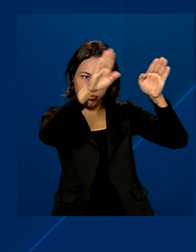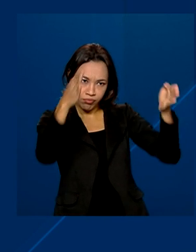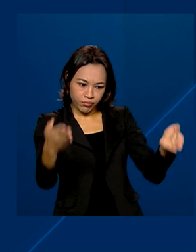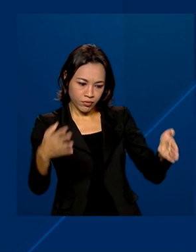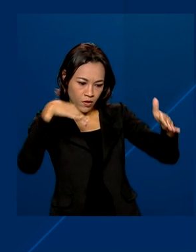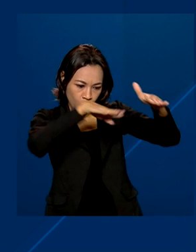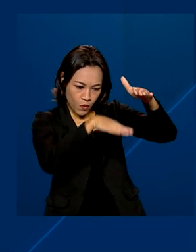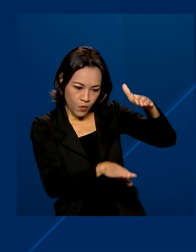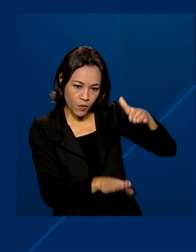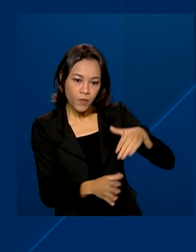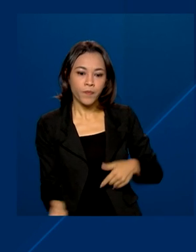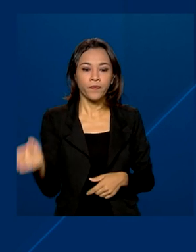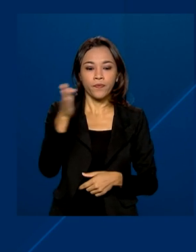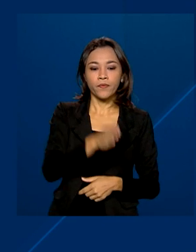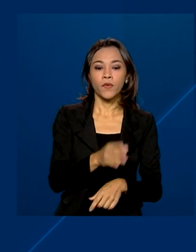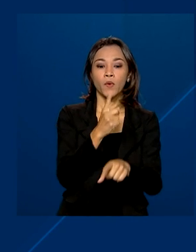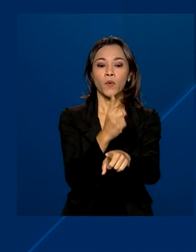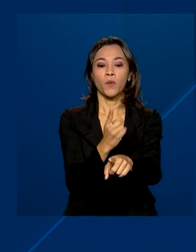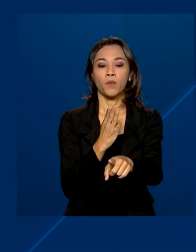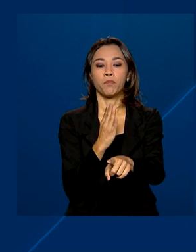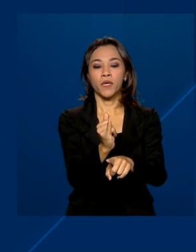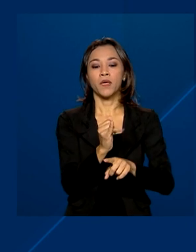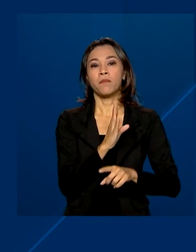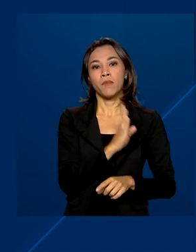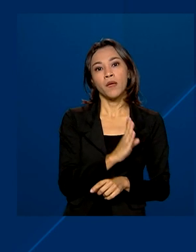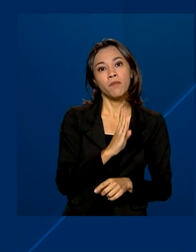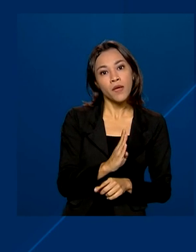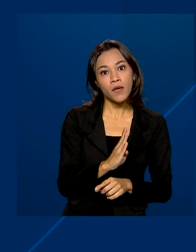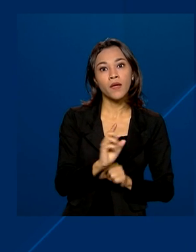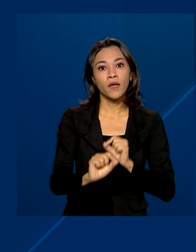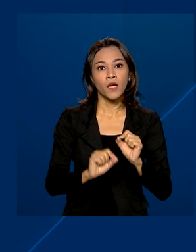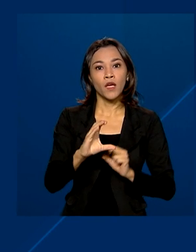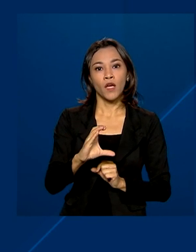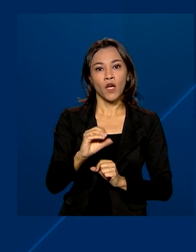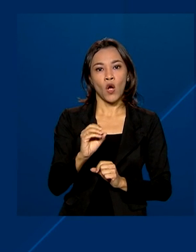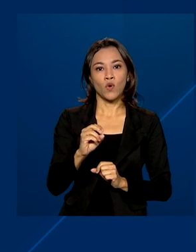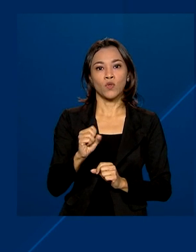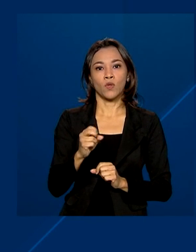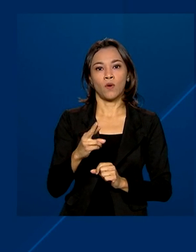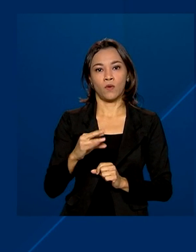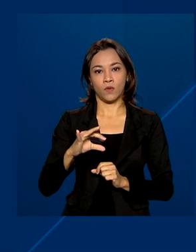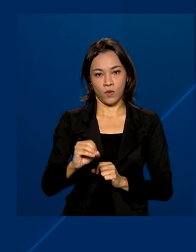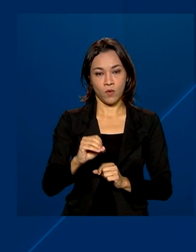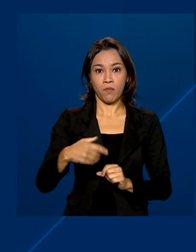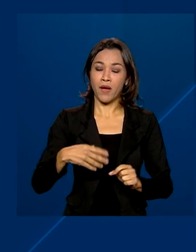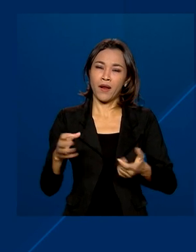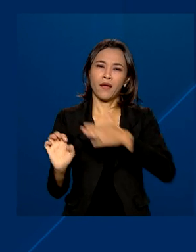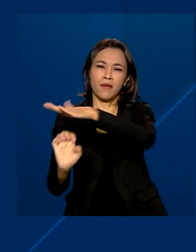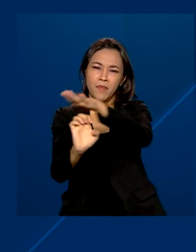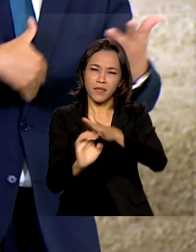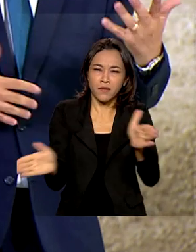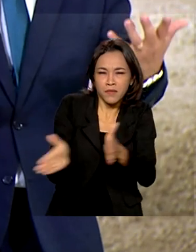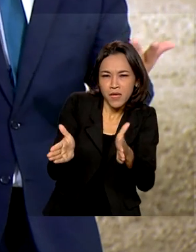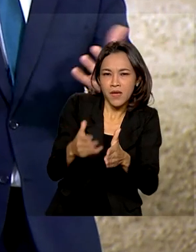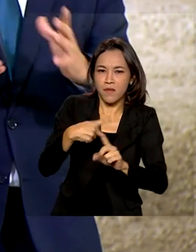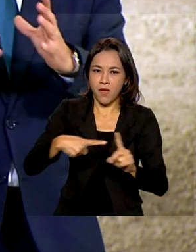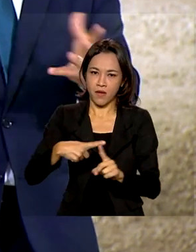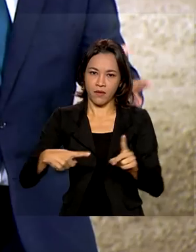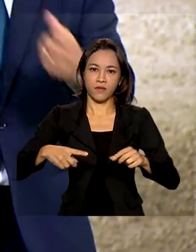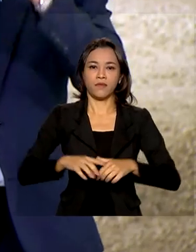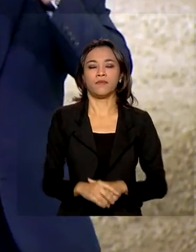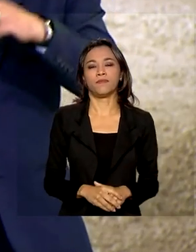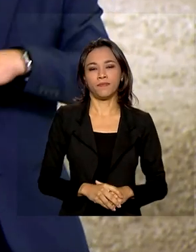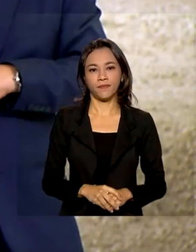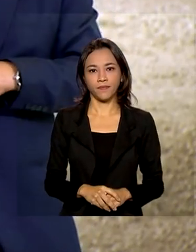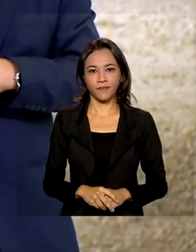1 bilhão vai financiar o BB consórcio armazenagem para pequenos e médios produtores a importância